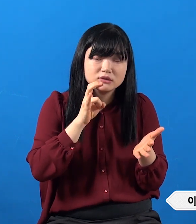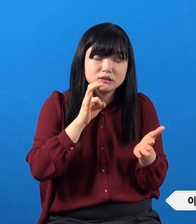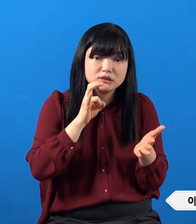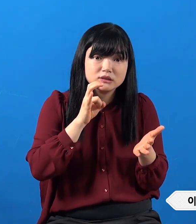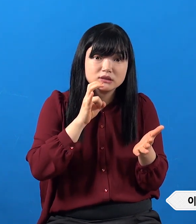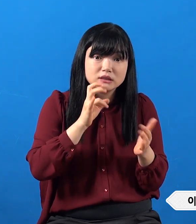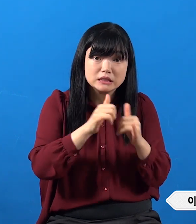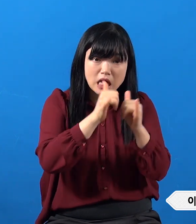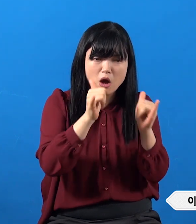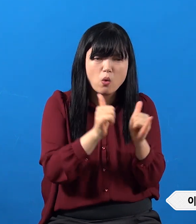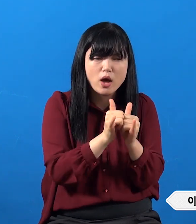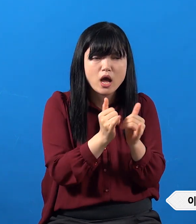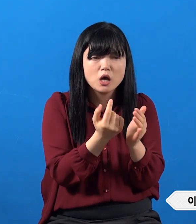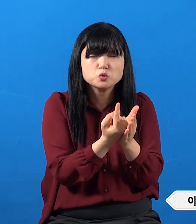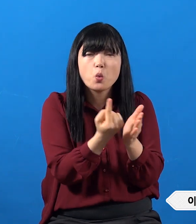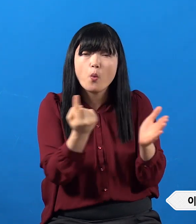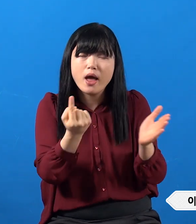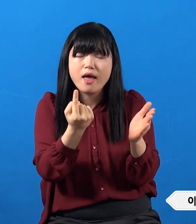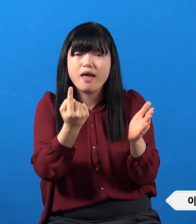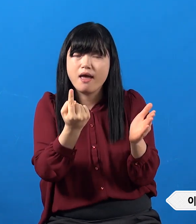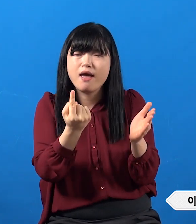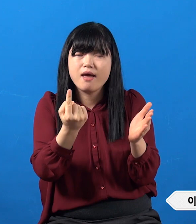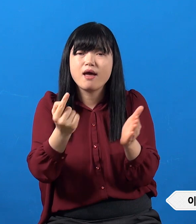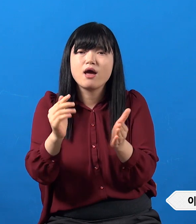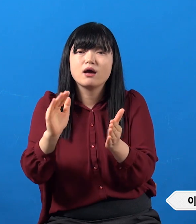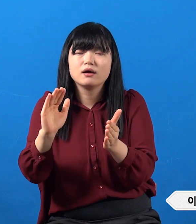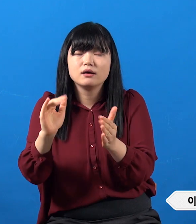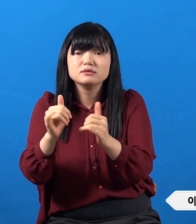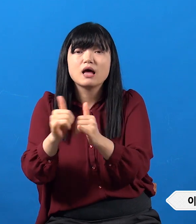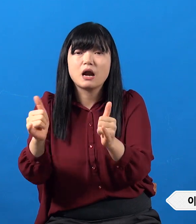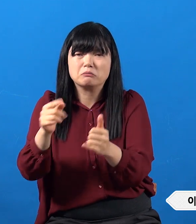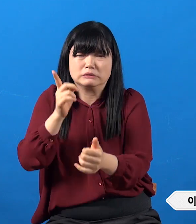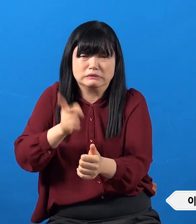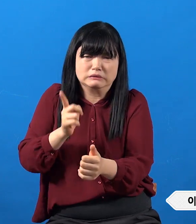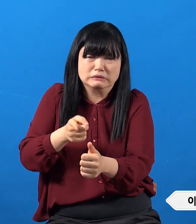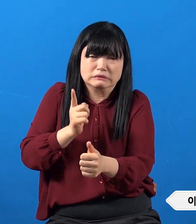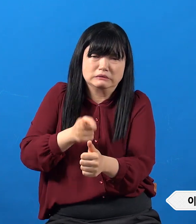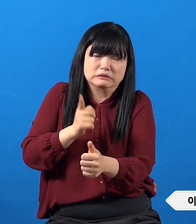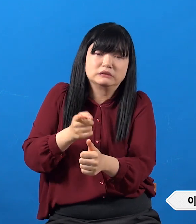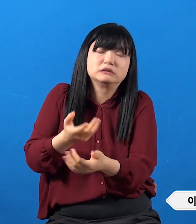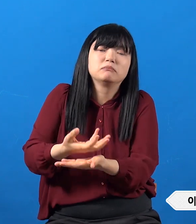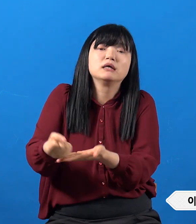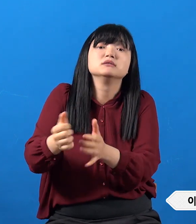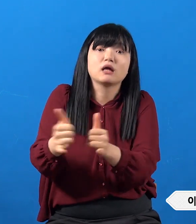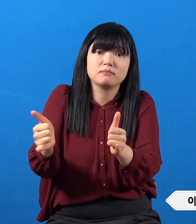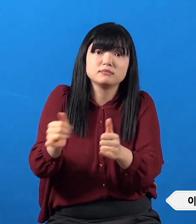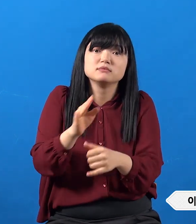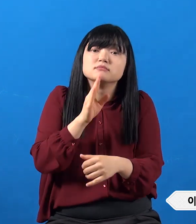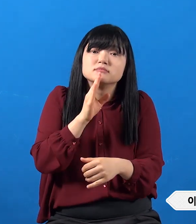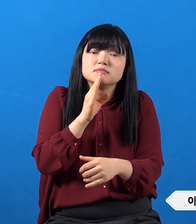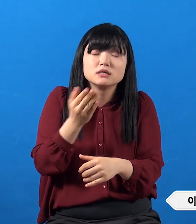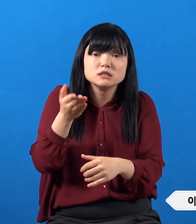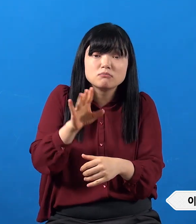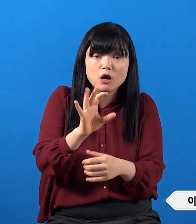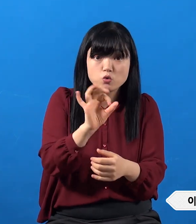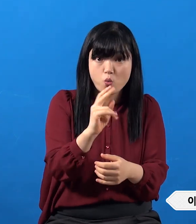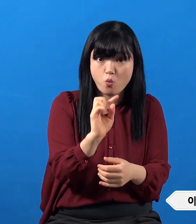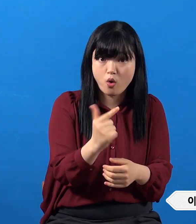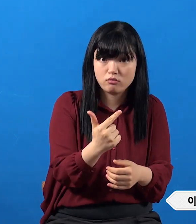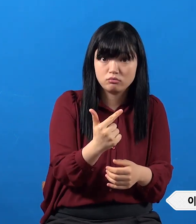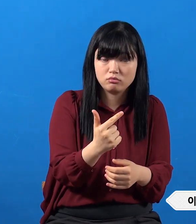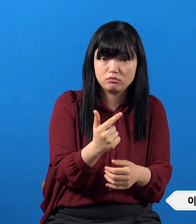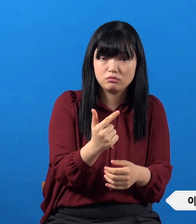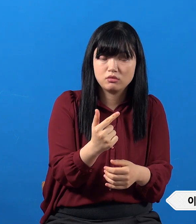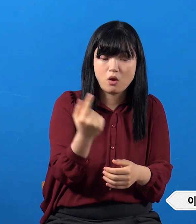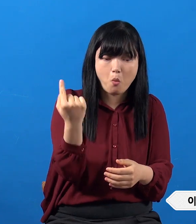사회 소외계층에 속해 있었고 손깍지를 받는 지탄의 대상이었을지 모르지만